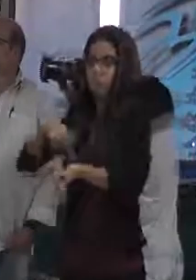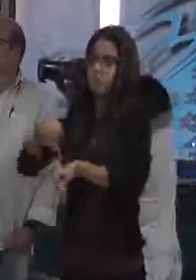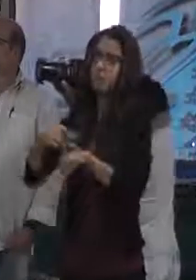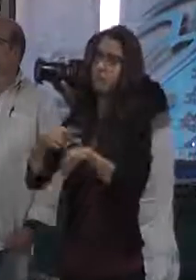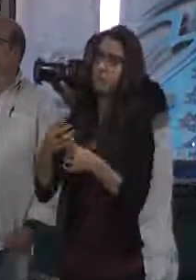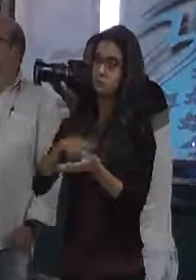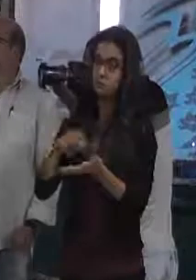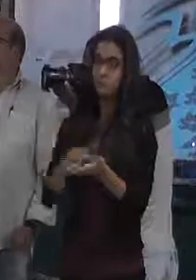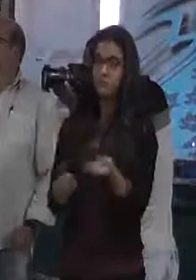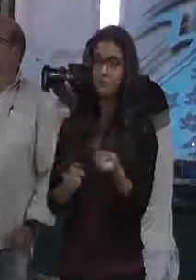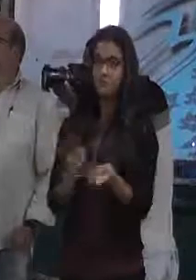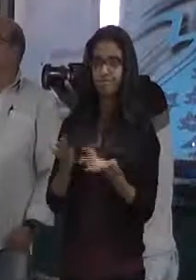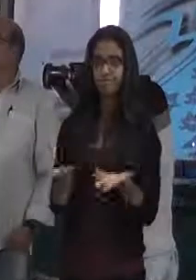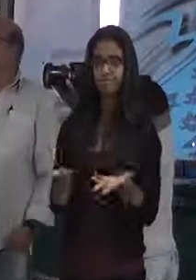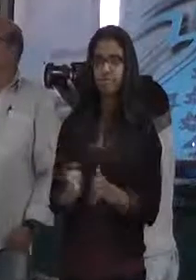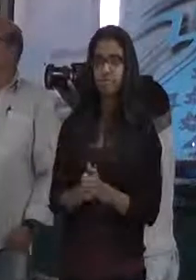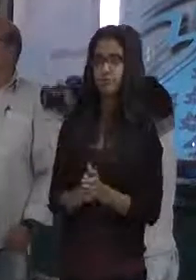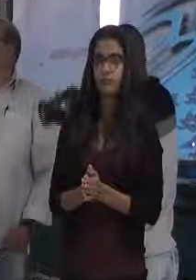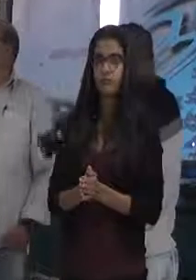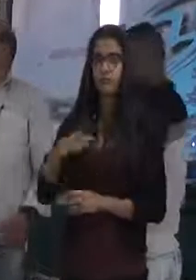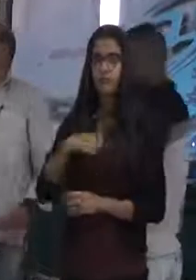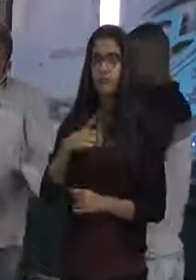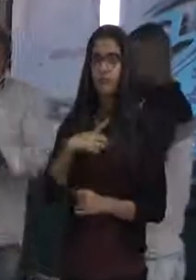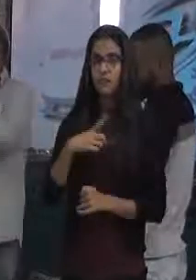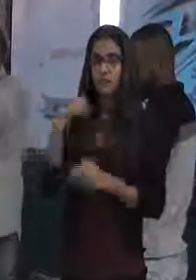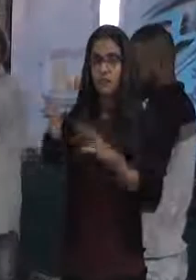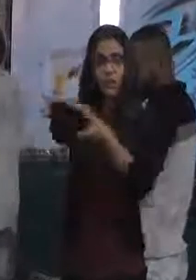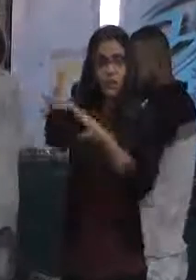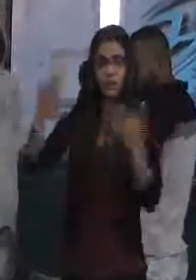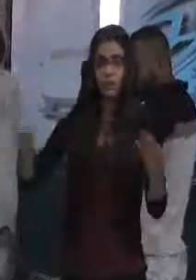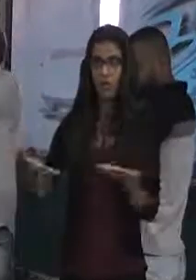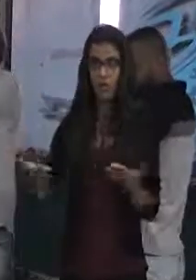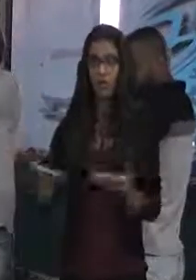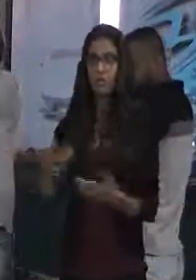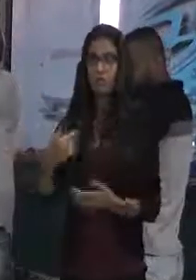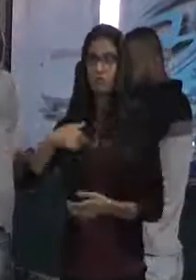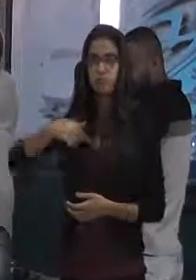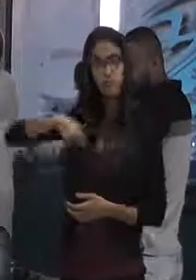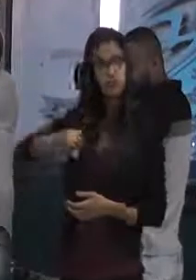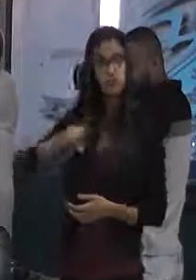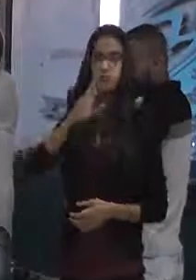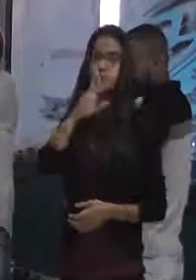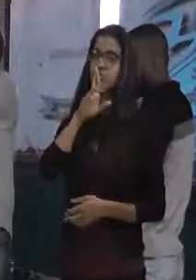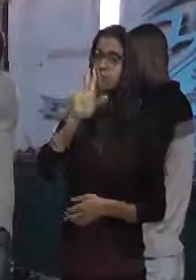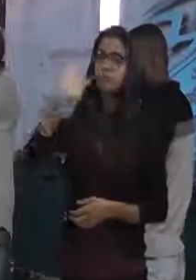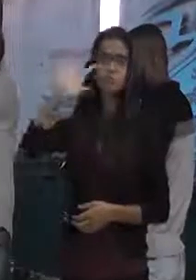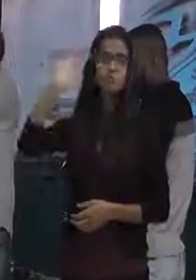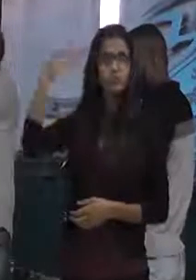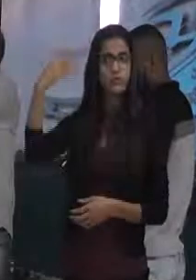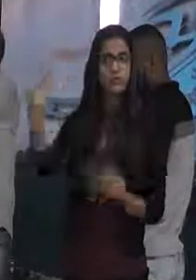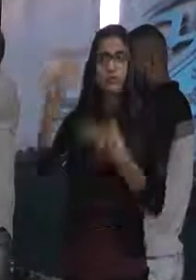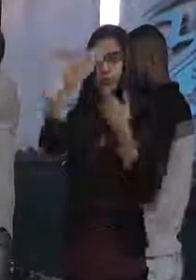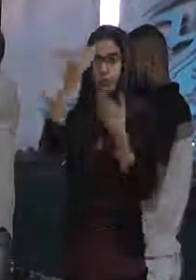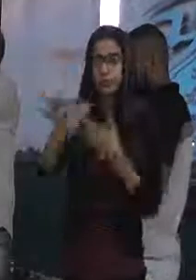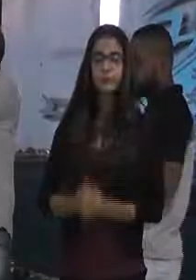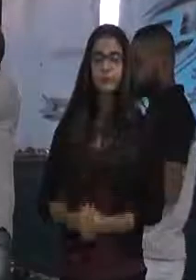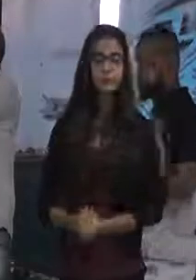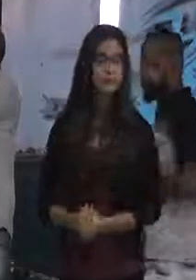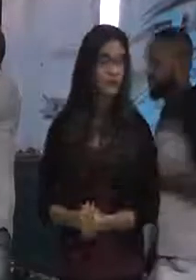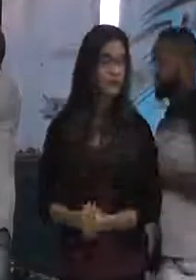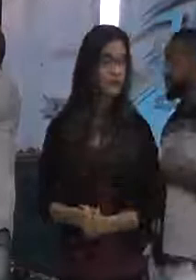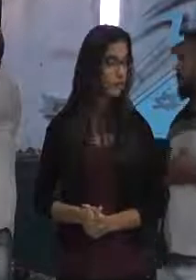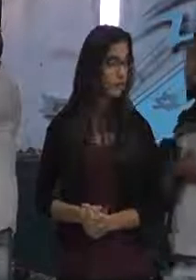cidade. Eu quero só registrar esse episódio e nós vamos tomar providência. Muito obrigado. Pelo tempo regimental de